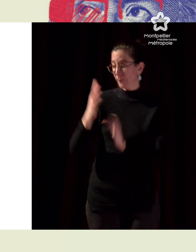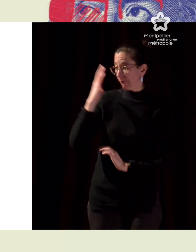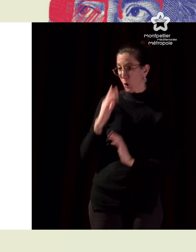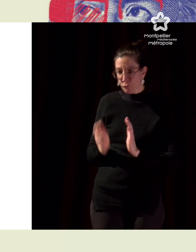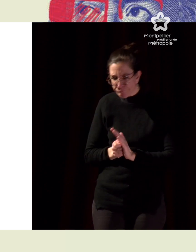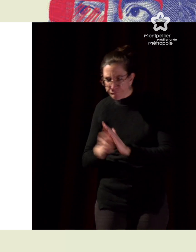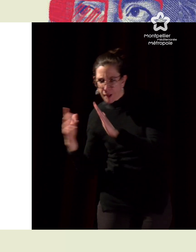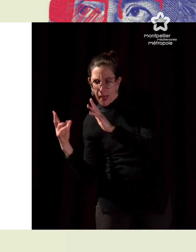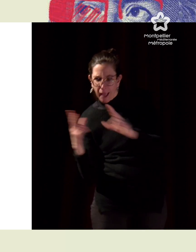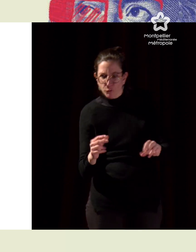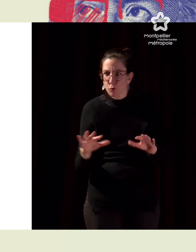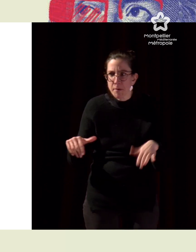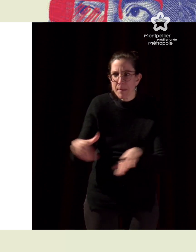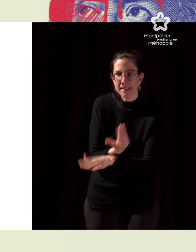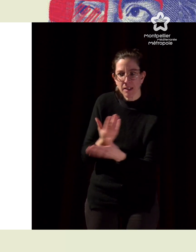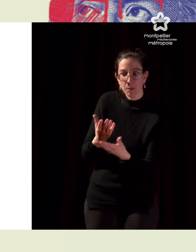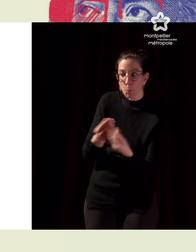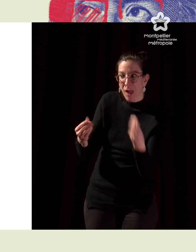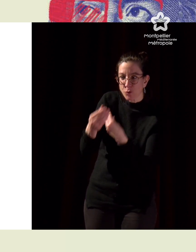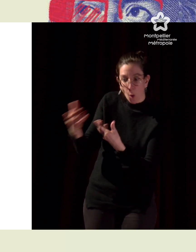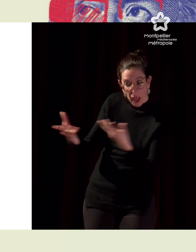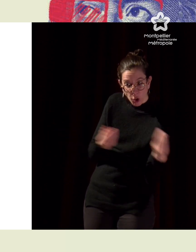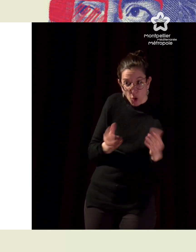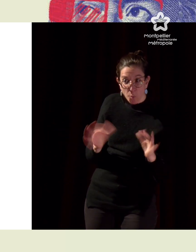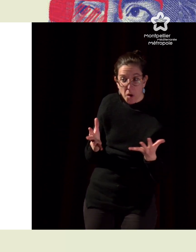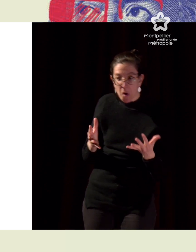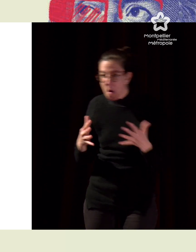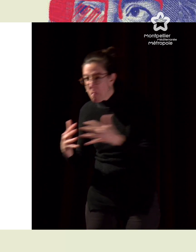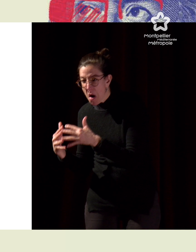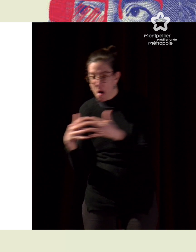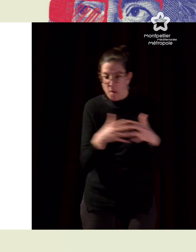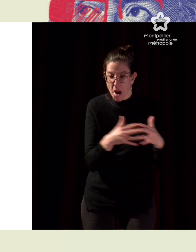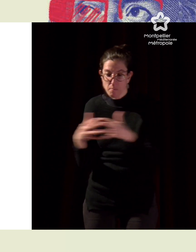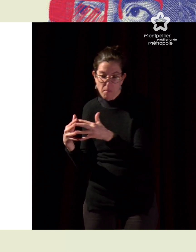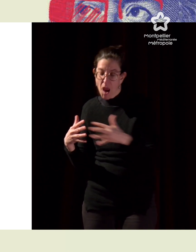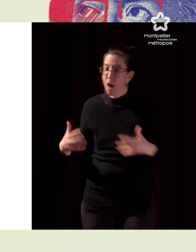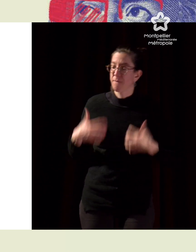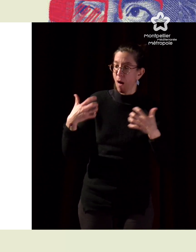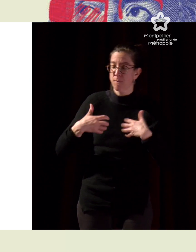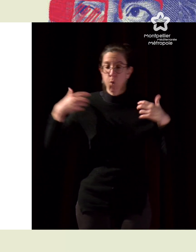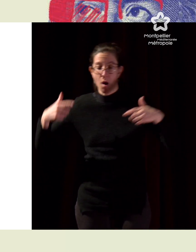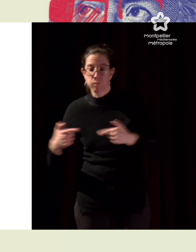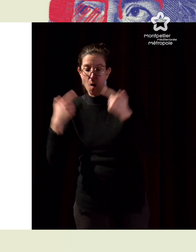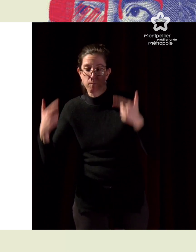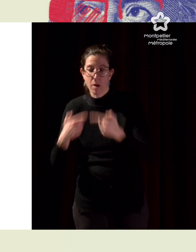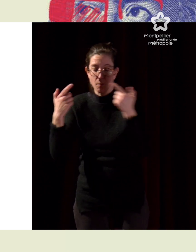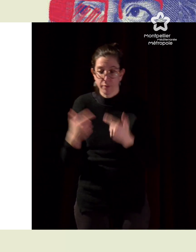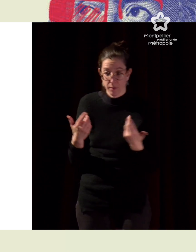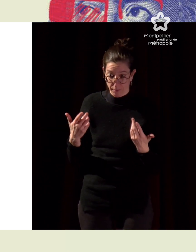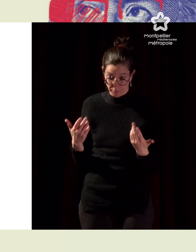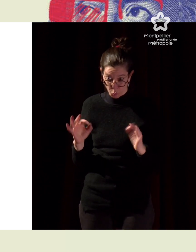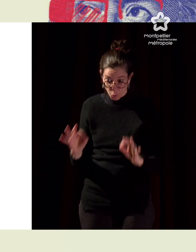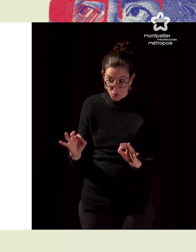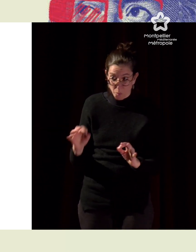sont installés sur place avec des hordes de guerriers violents et ravageants, tout ça? Parce qu'en